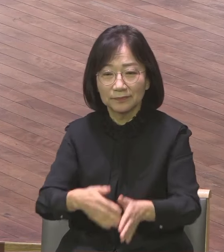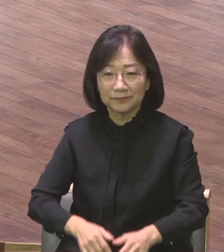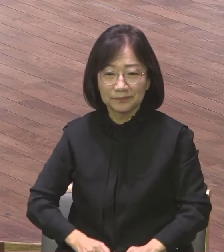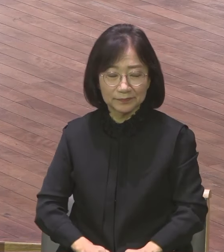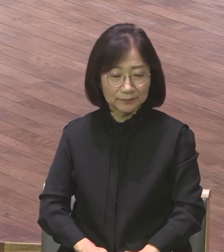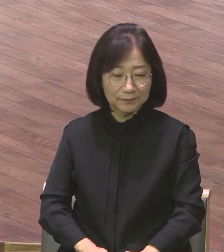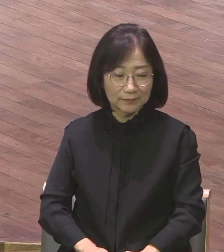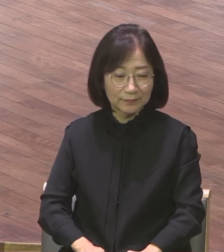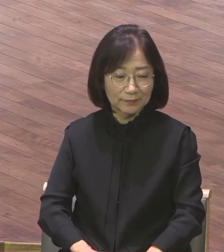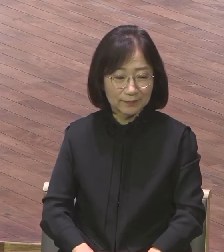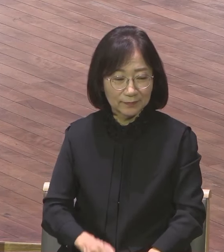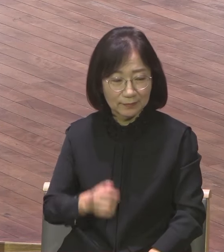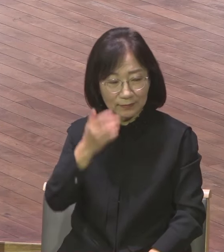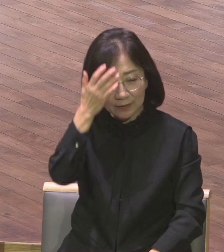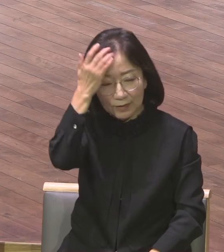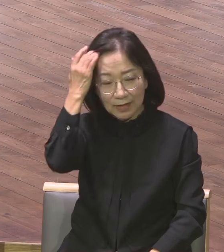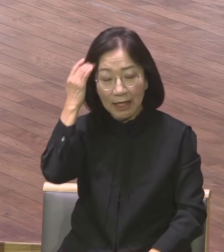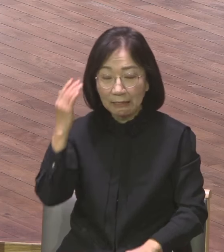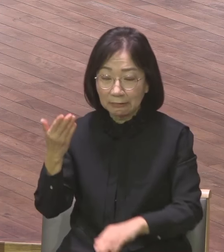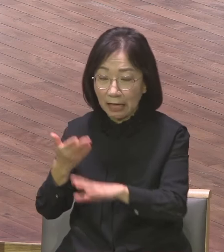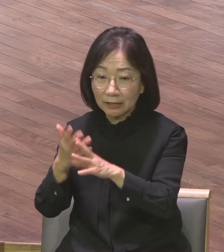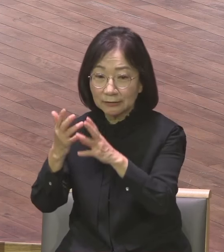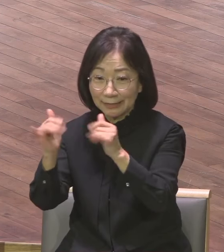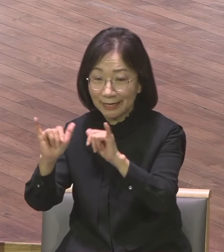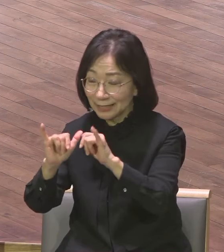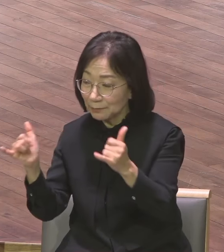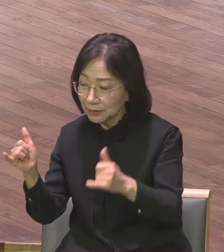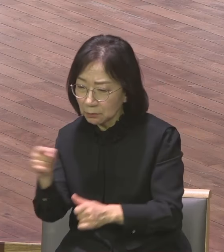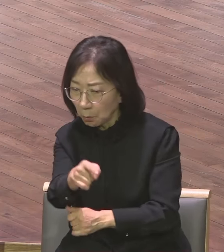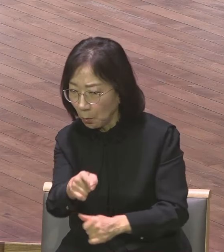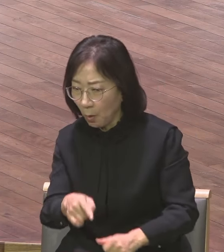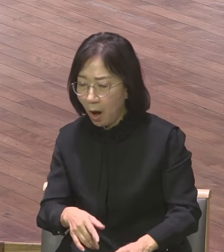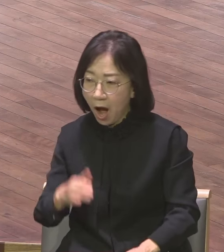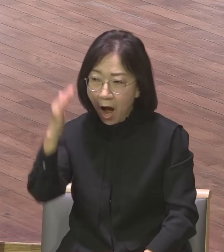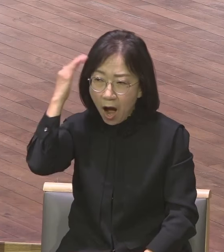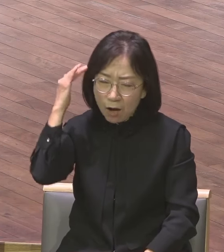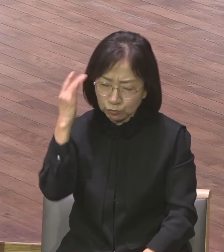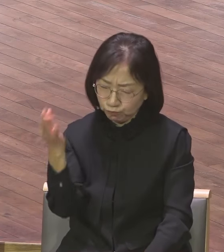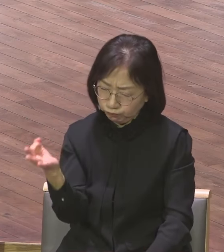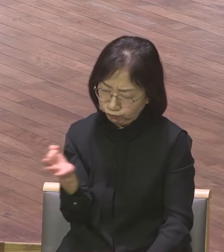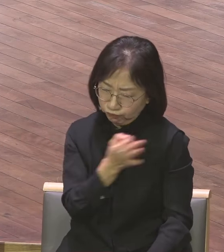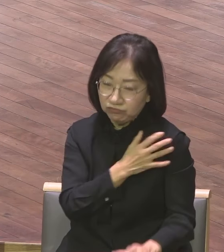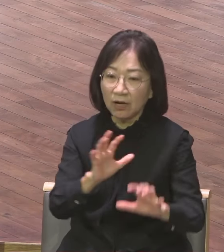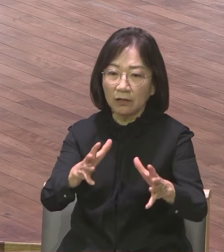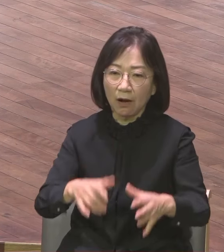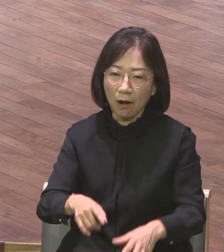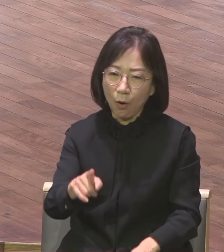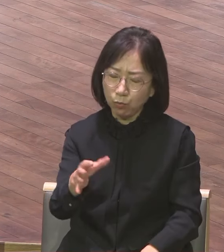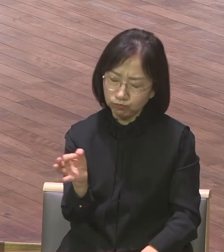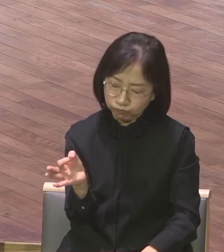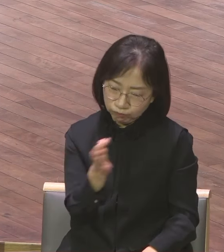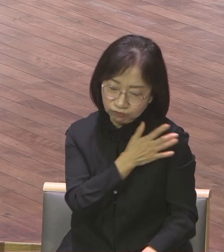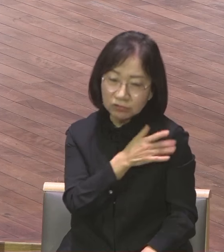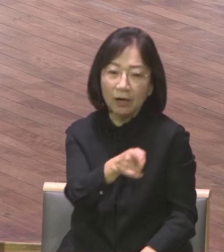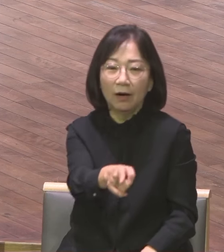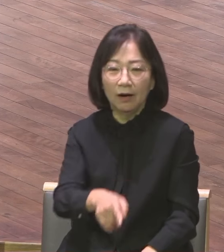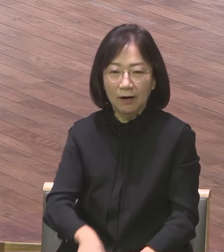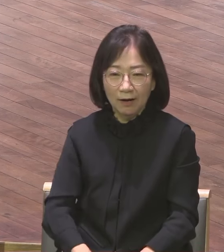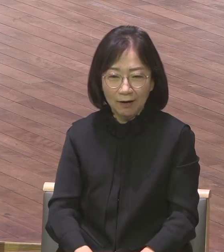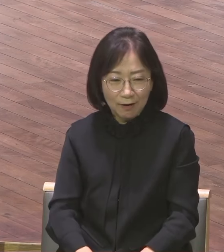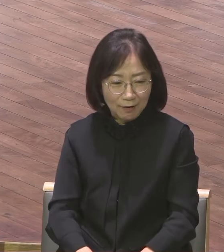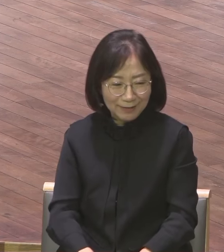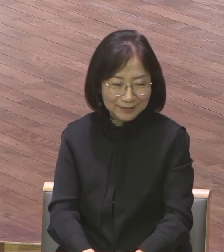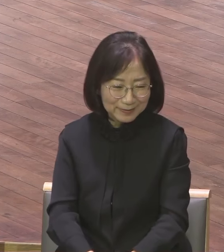트럼프 뭐랍니까? 한국 돈 많은 나라라고. 저렇게 잘 사는 나라, 돈밖에 없는 나라인데 왜 우리가